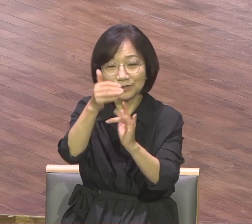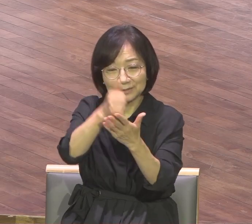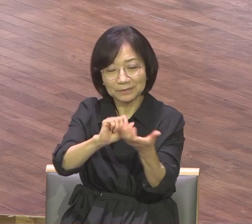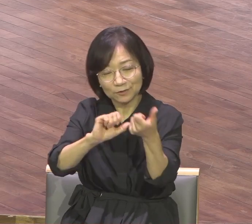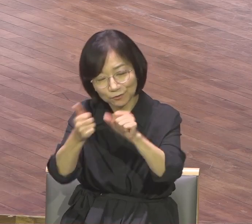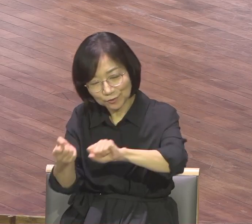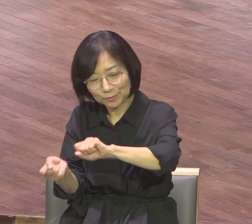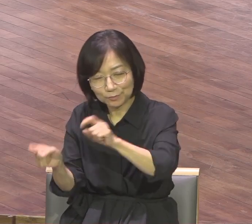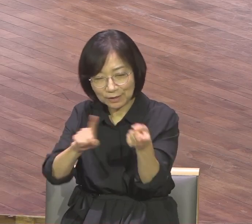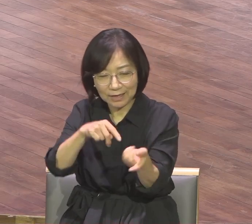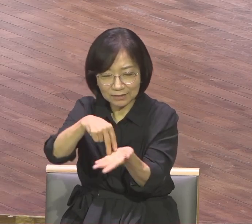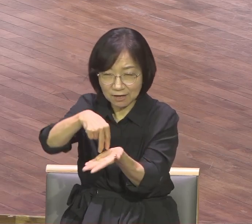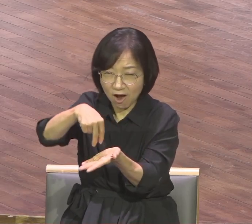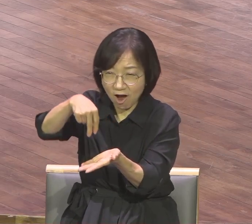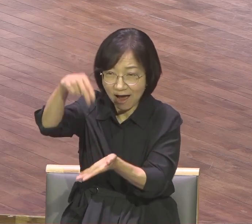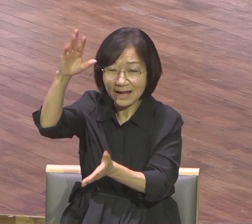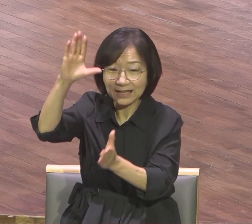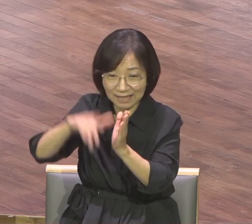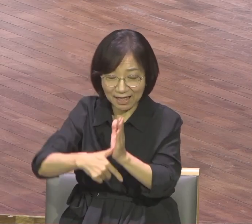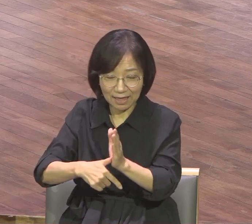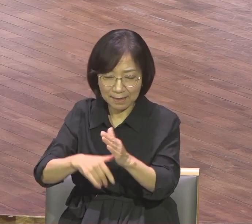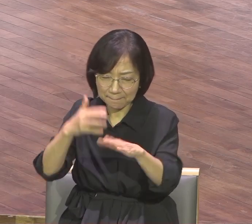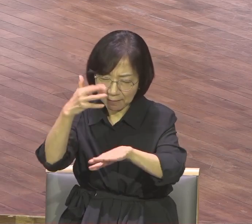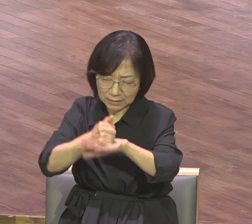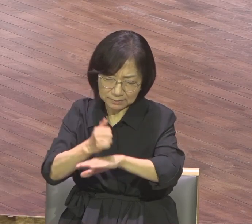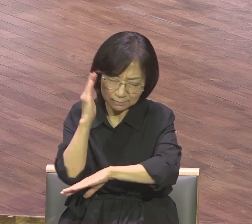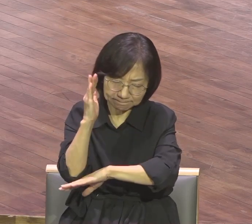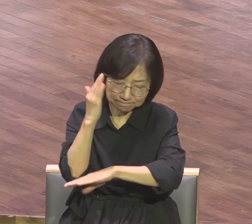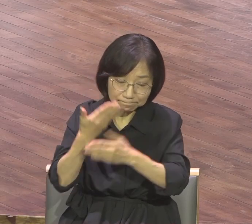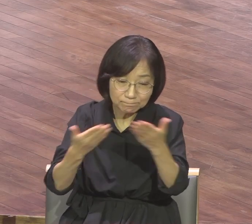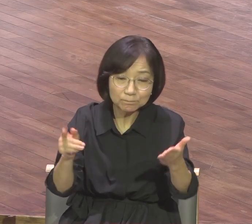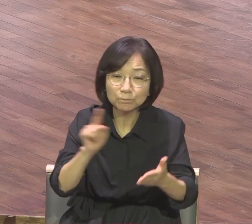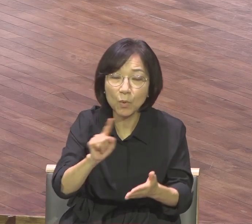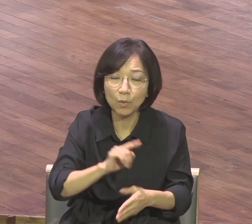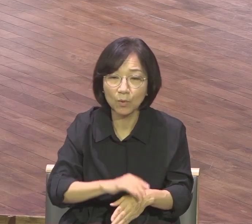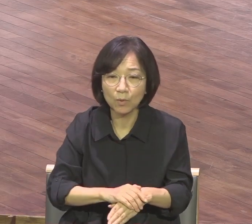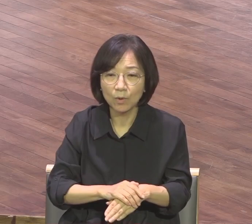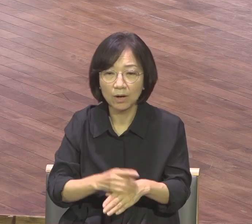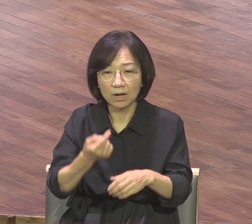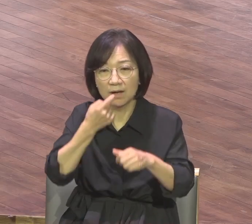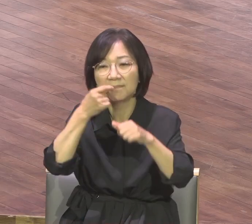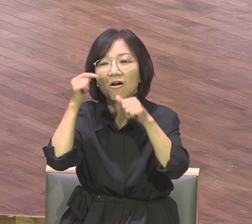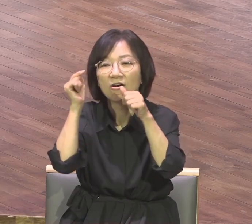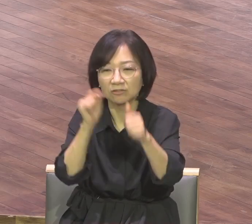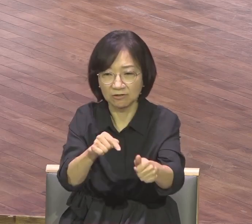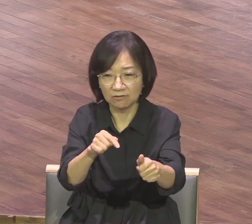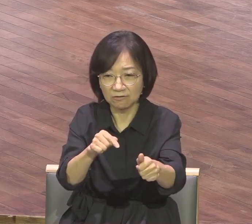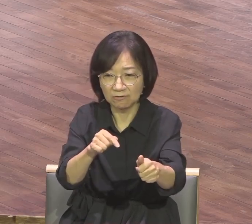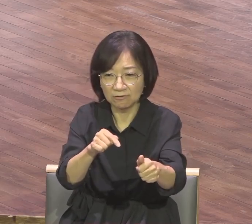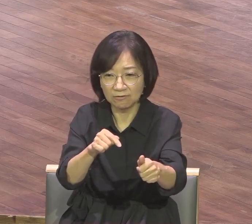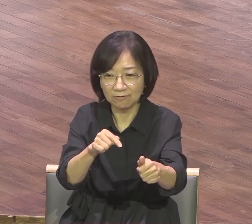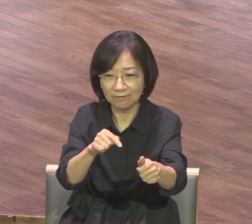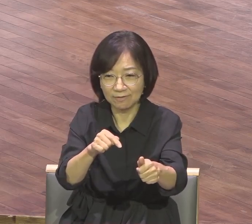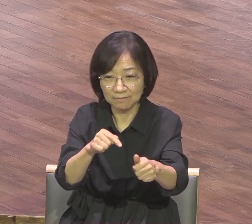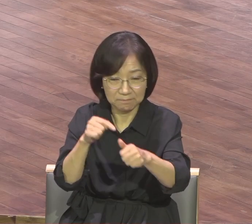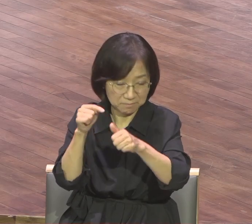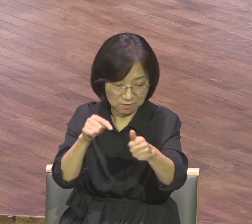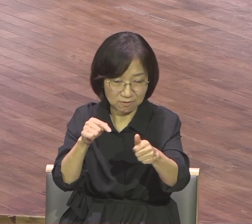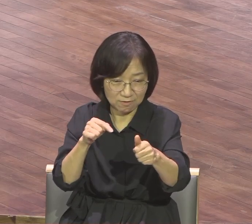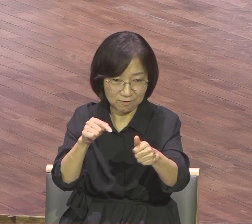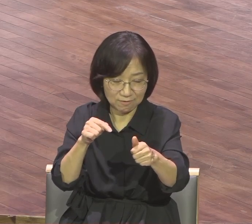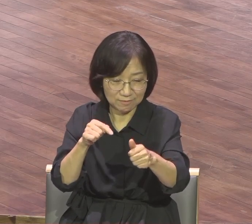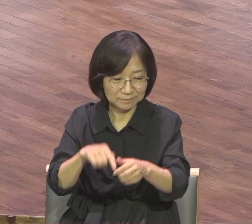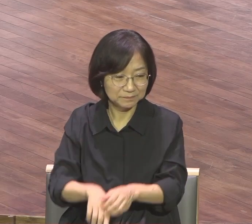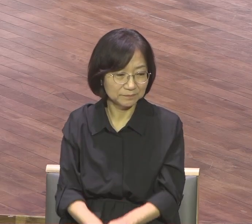다 전도와 선교 명령이에요. 명령은 해도 되고 안 해도 되는 게 아니에요. 내 기분 따라, 감정 따라, 행편